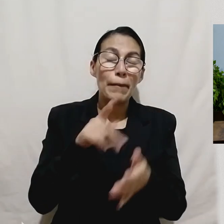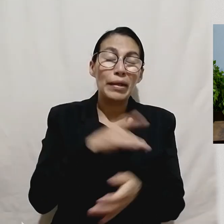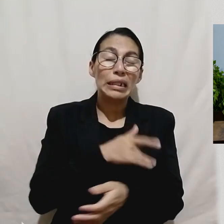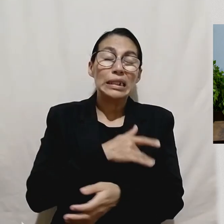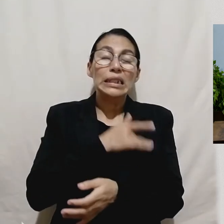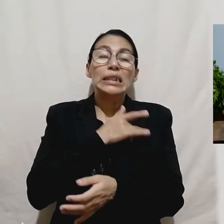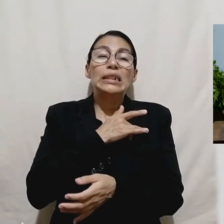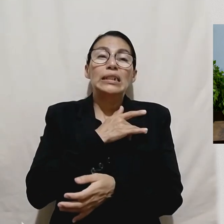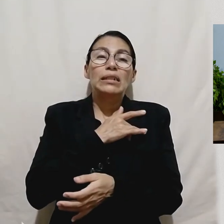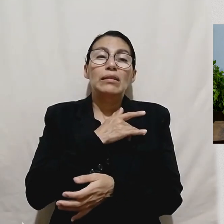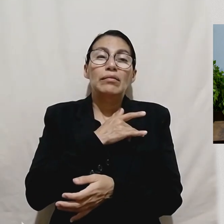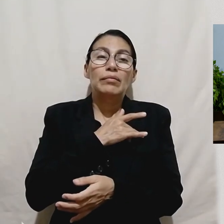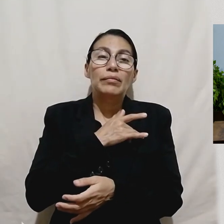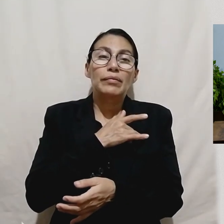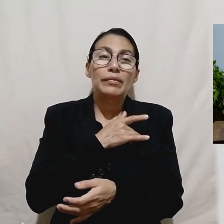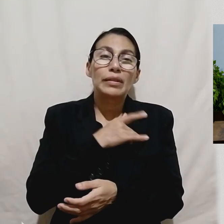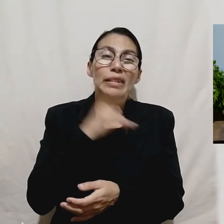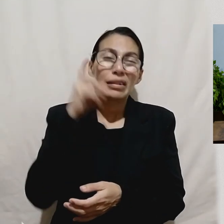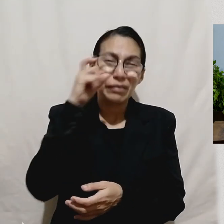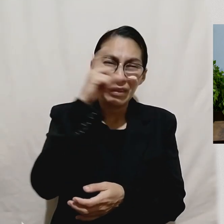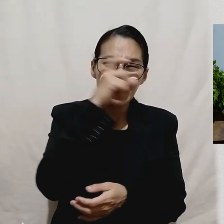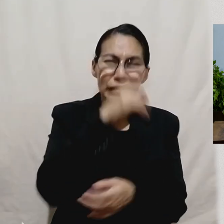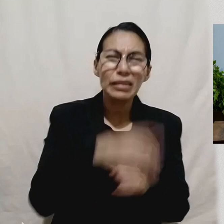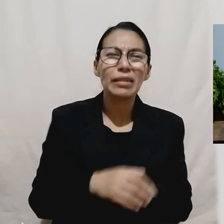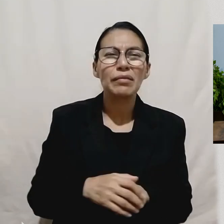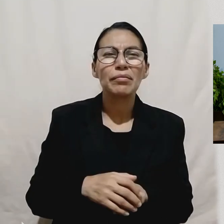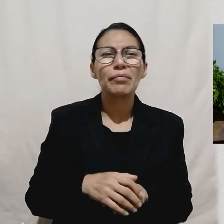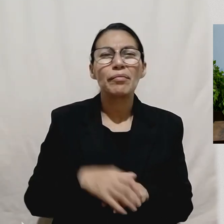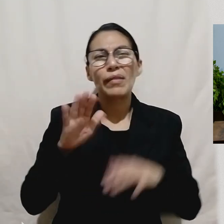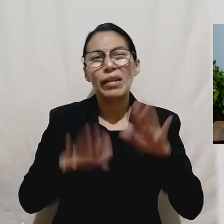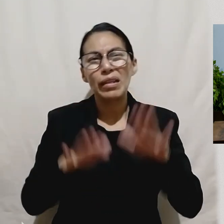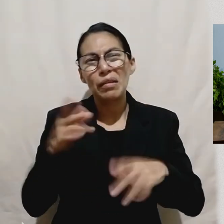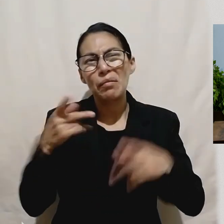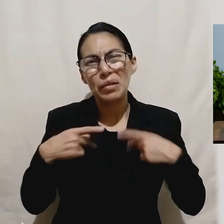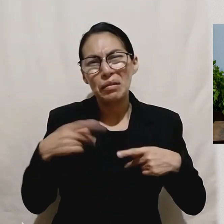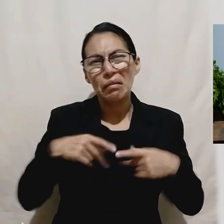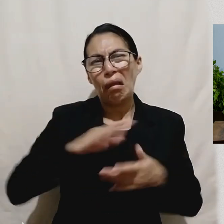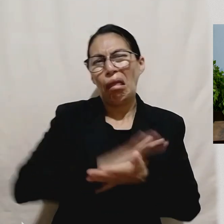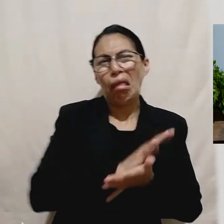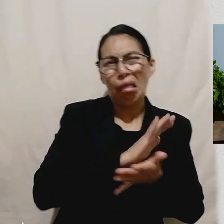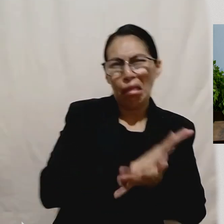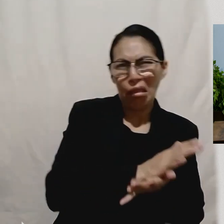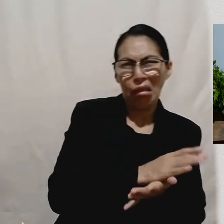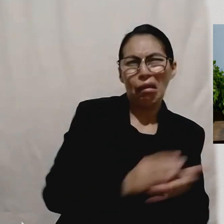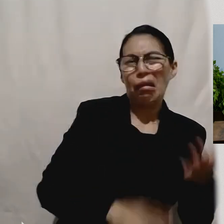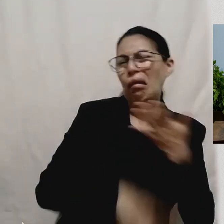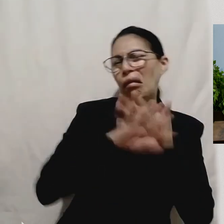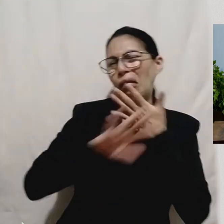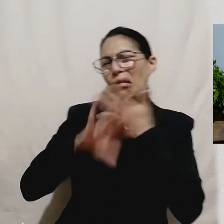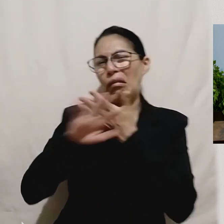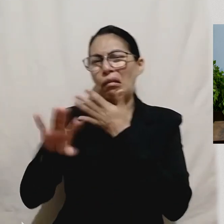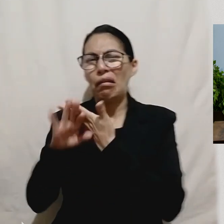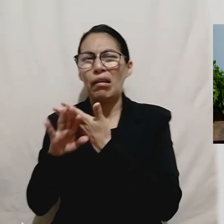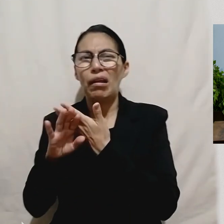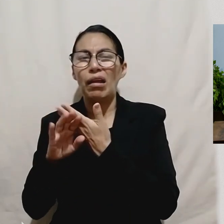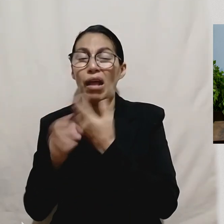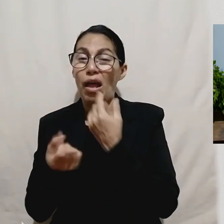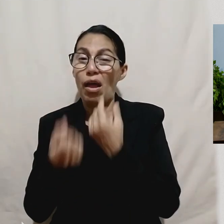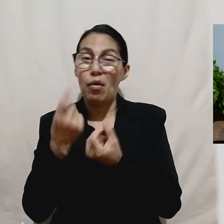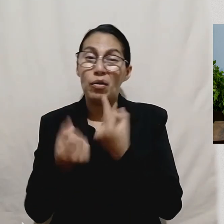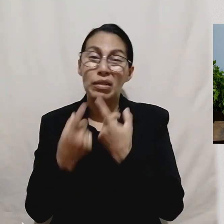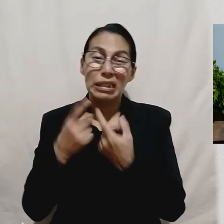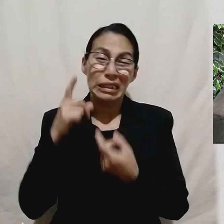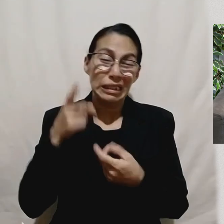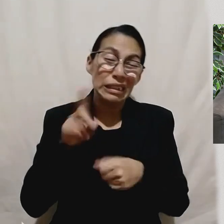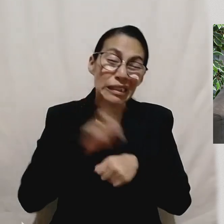para mí fue un poquito más difícil porque pues hay gente no que que a veces se trata mal lo que están pasando por un mal día